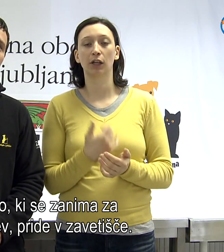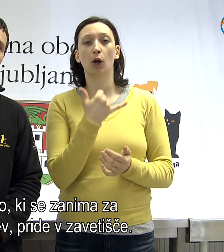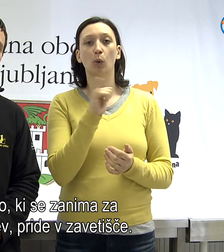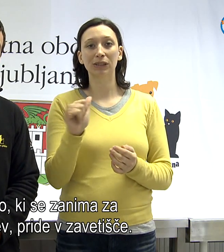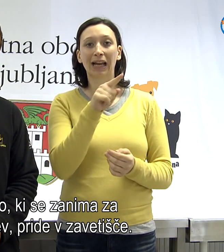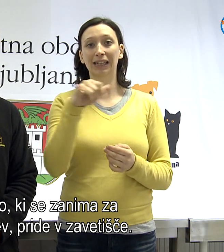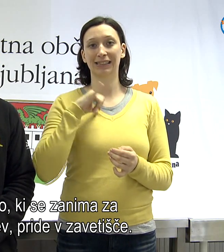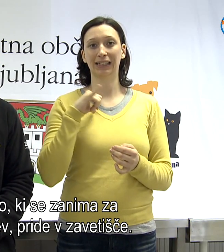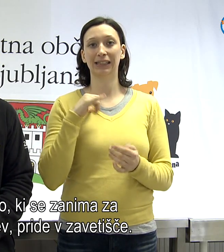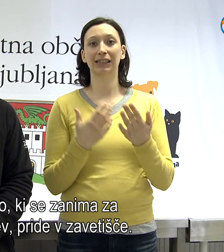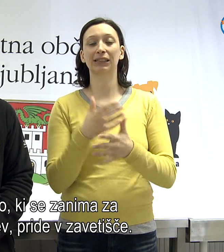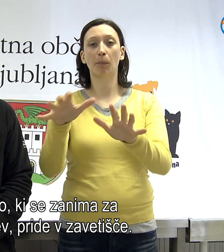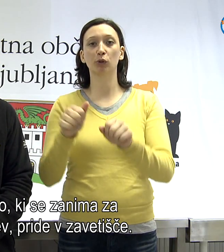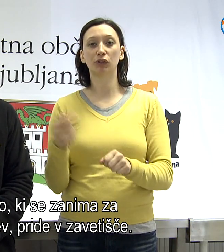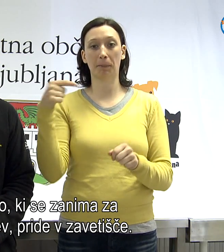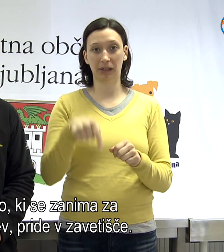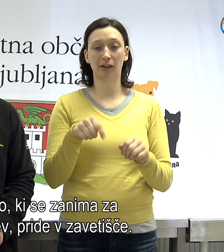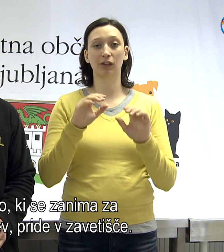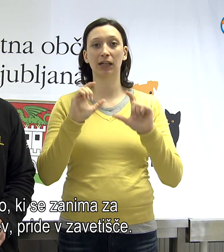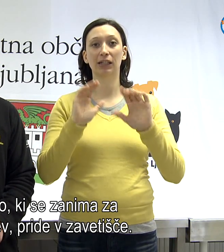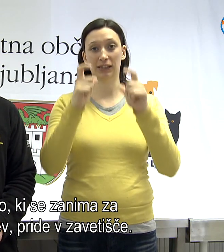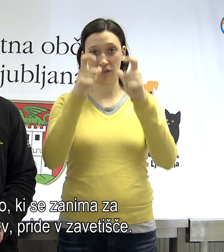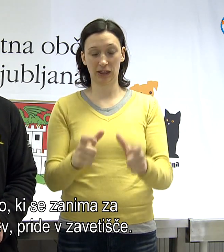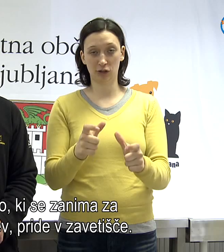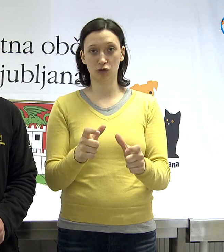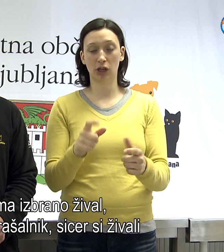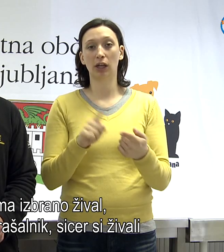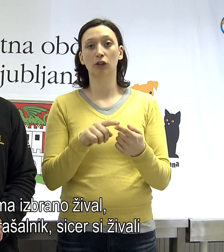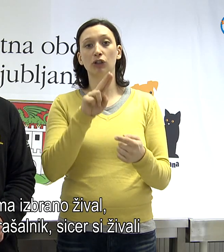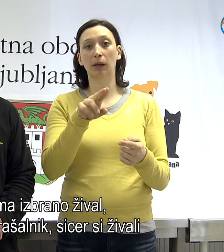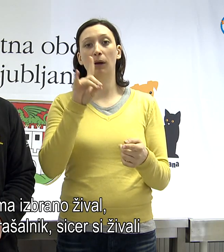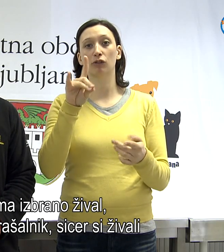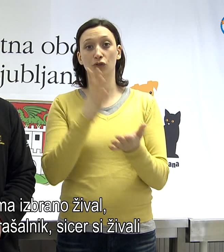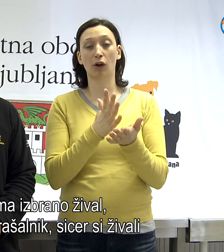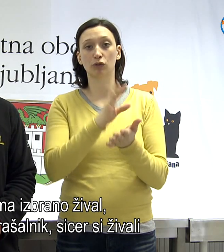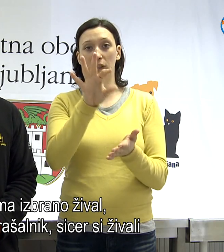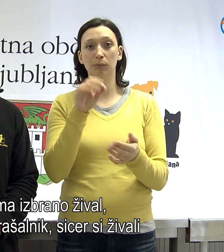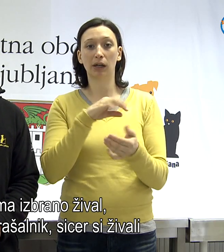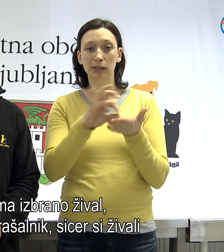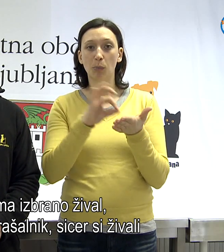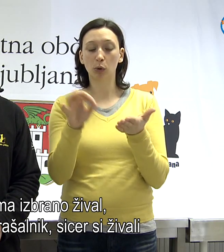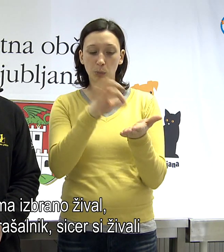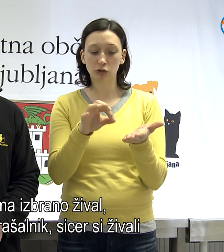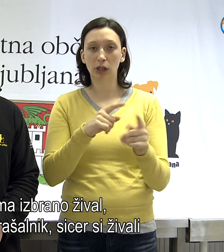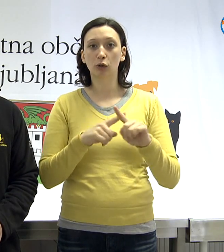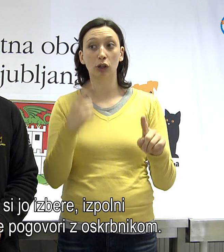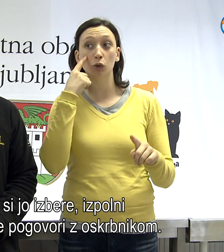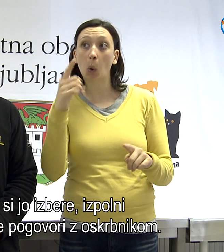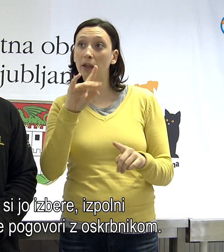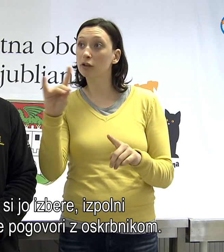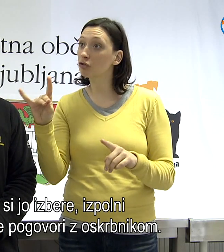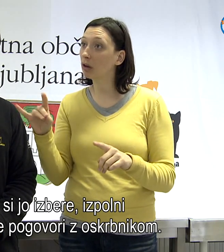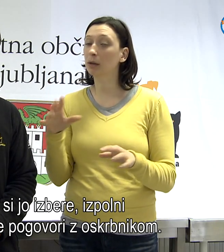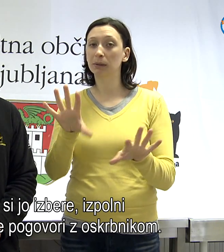Vsakdo, ki je zainteresiran za posvojitev, pride v zavetišče. Če ima žival že izbrano, izpolni vprašalnik, sicer si živali ogleda,